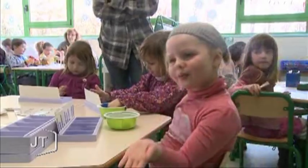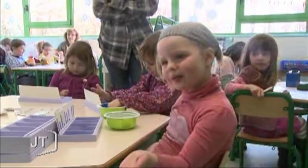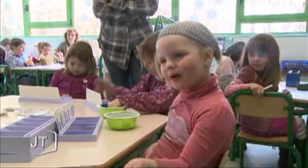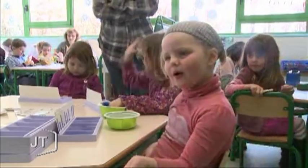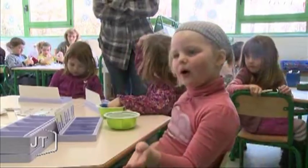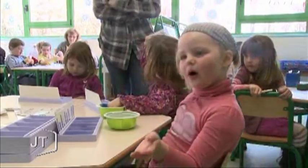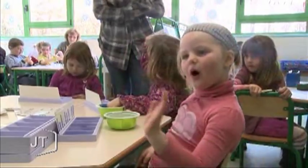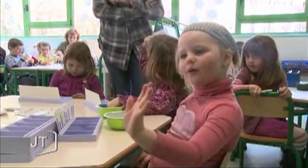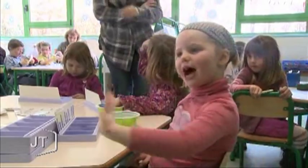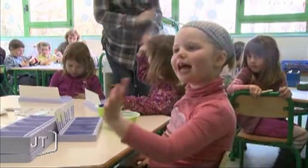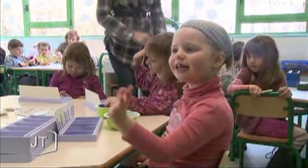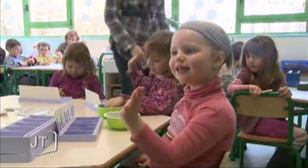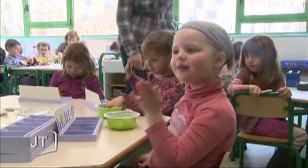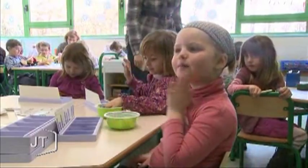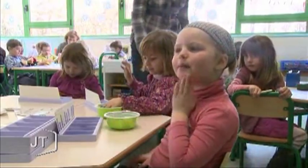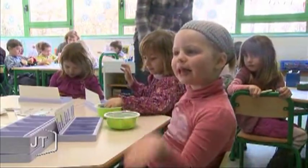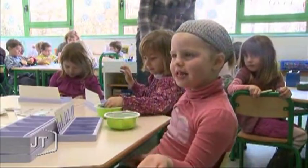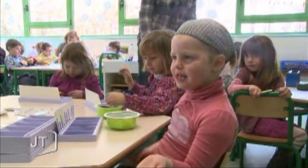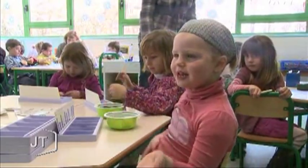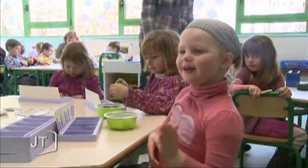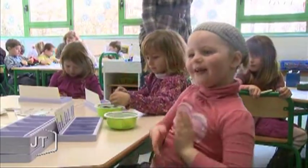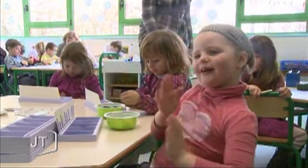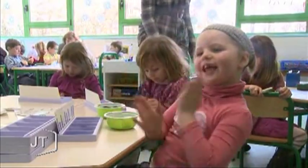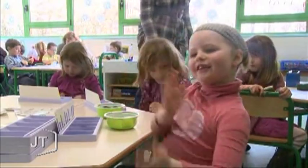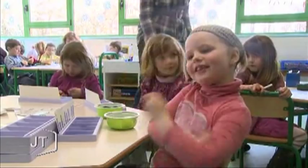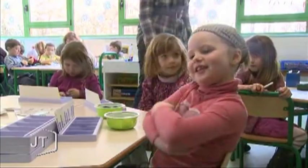Bonjour, au revoir, merci,